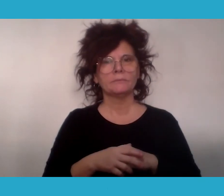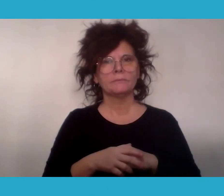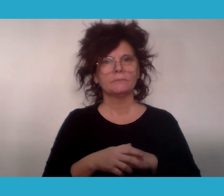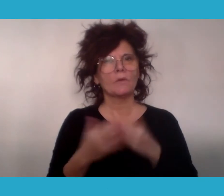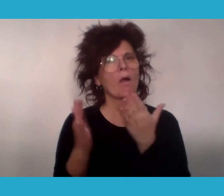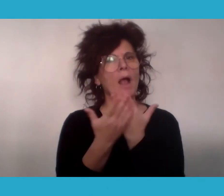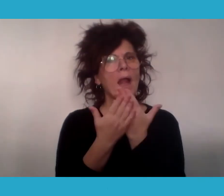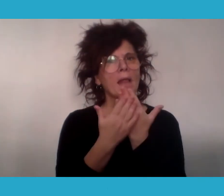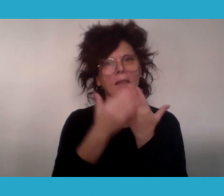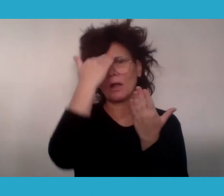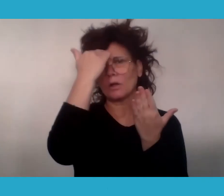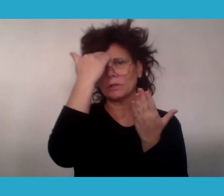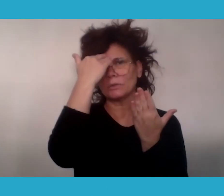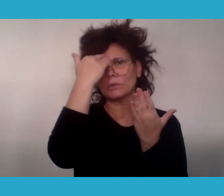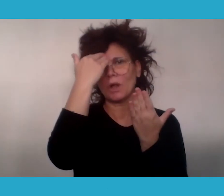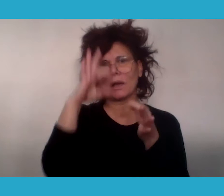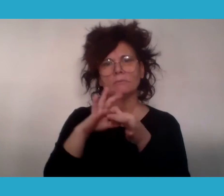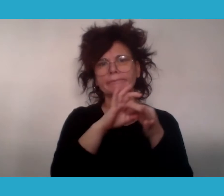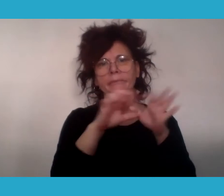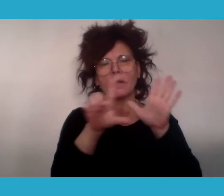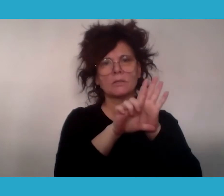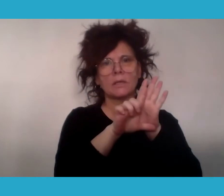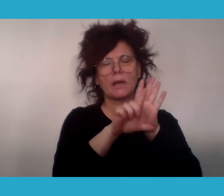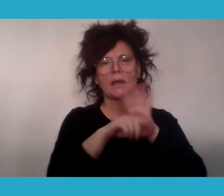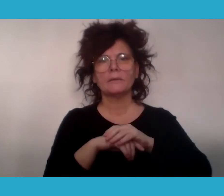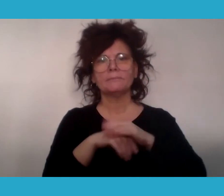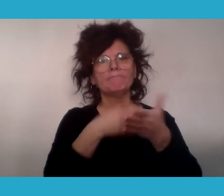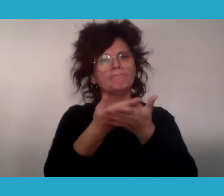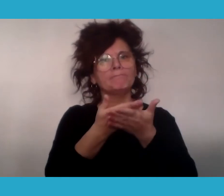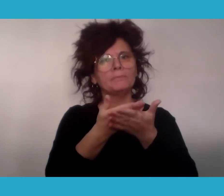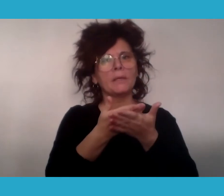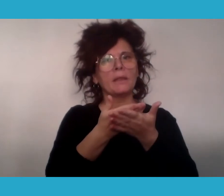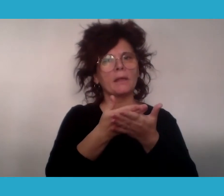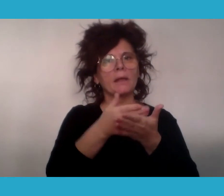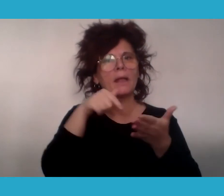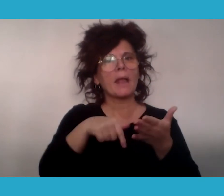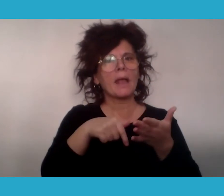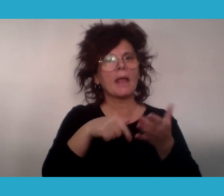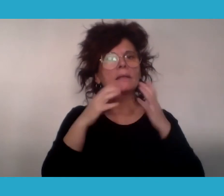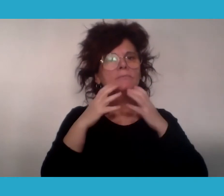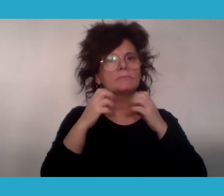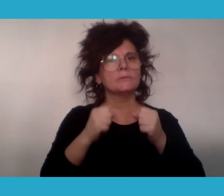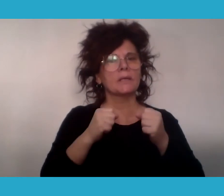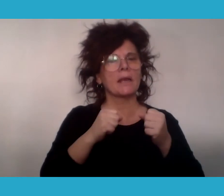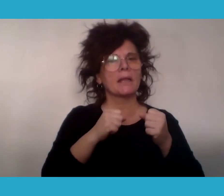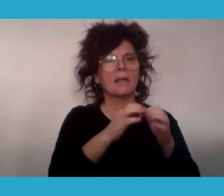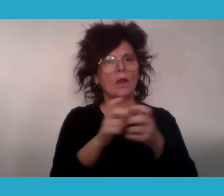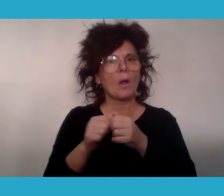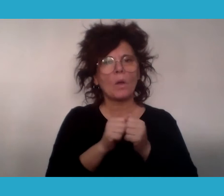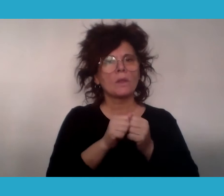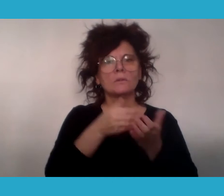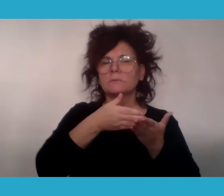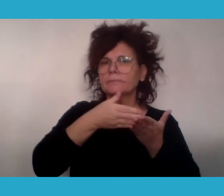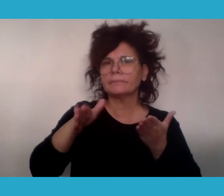con garantías constitucionales, legales y convencionales. Solicita se rechace por esta autoridad el estudio de impacto ambiental, se acoja a